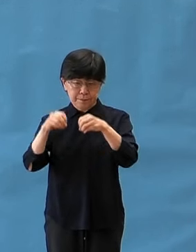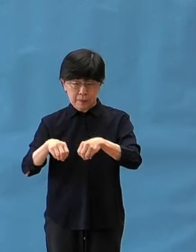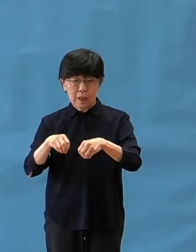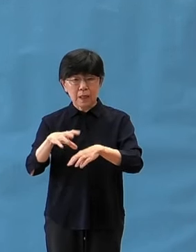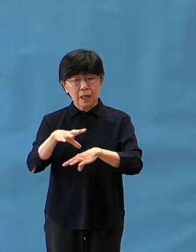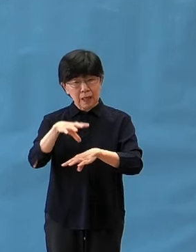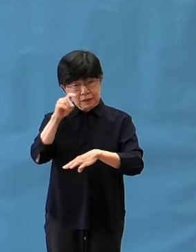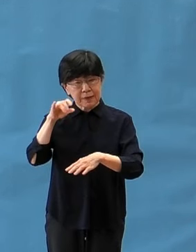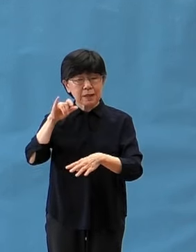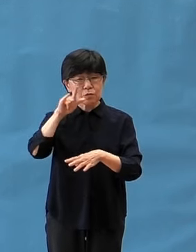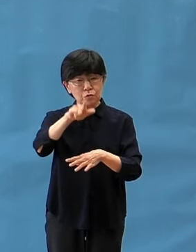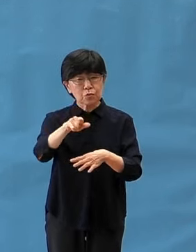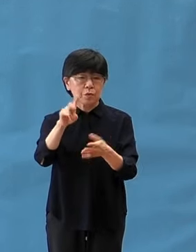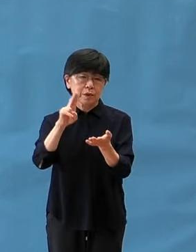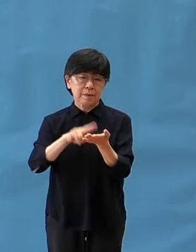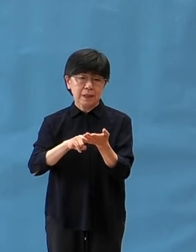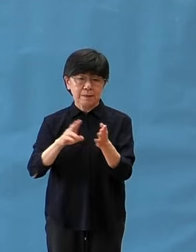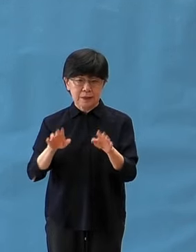ーター便でございます。